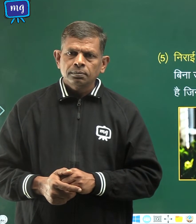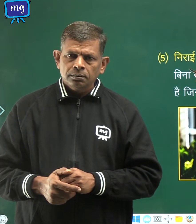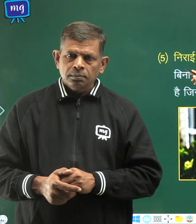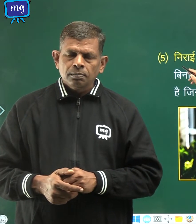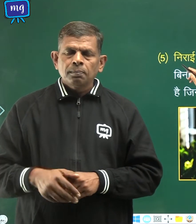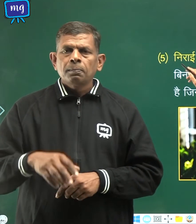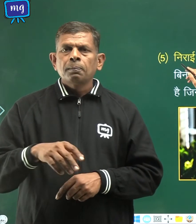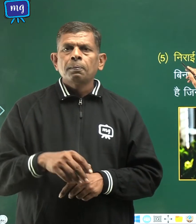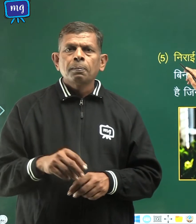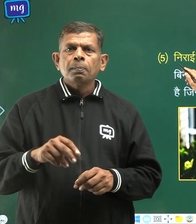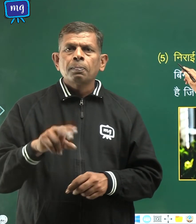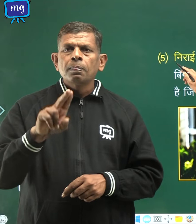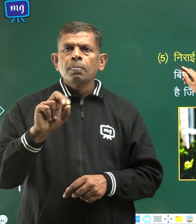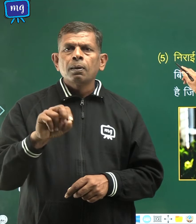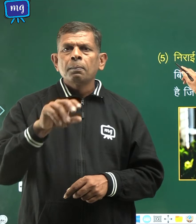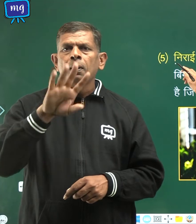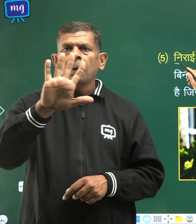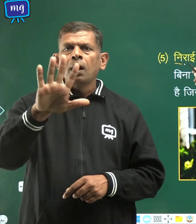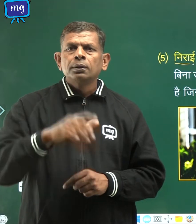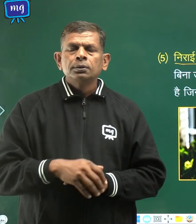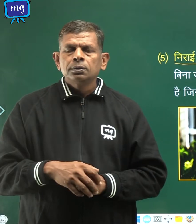नंबर 5, निराई।